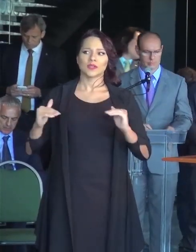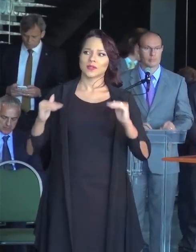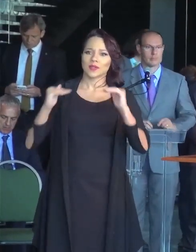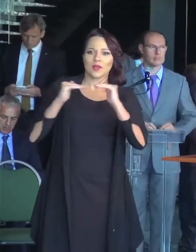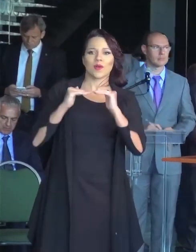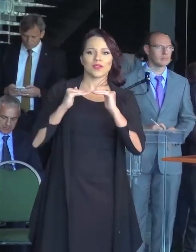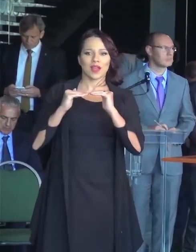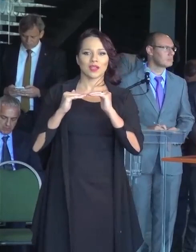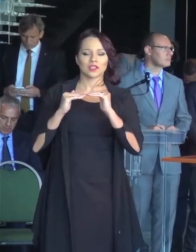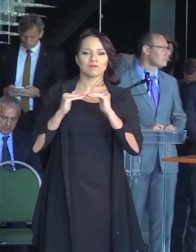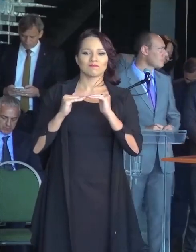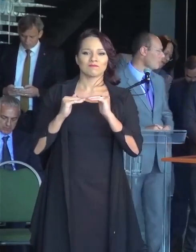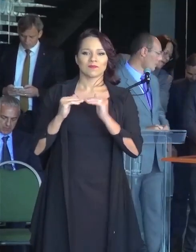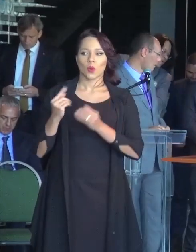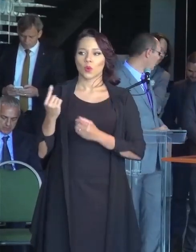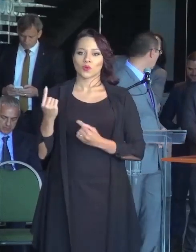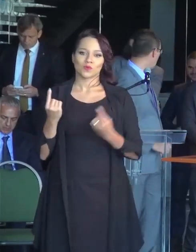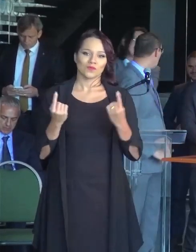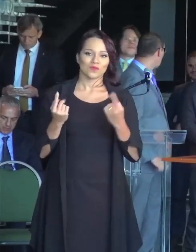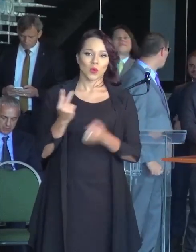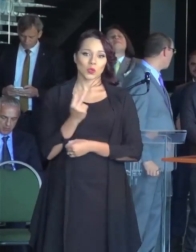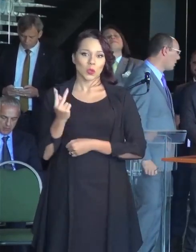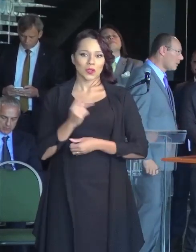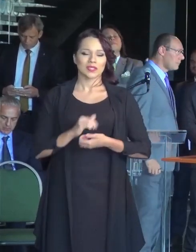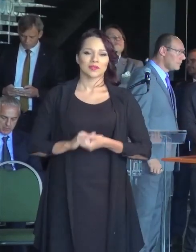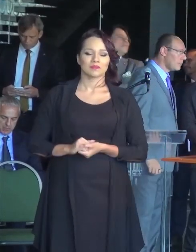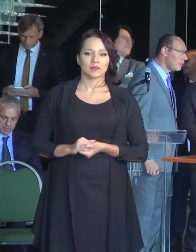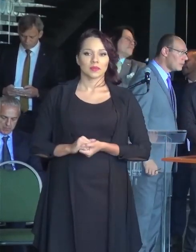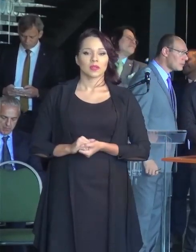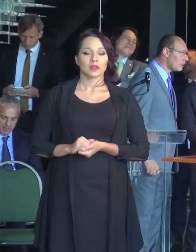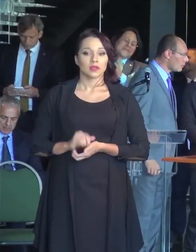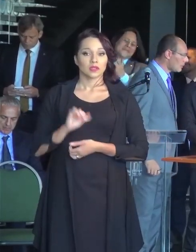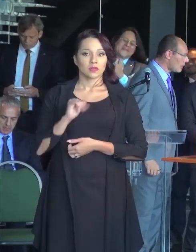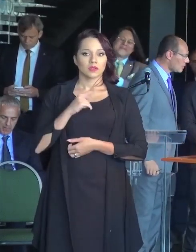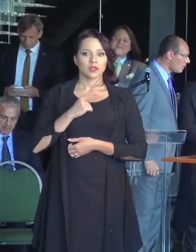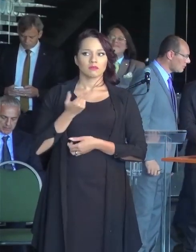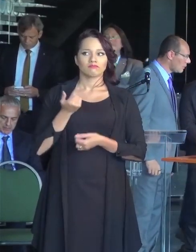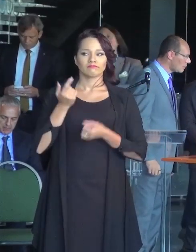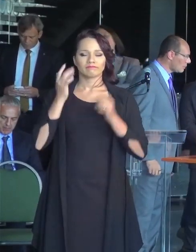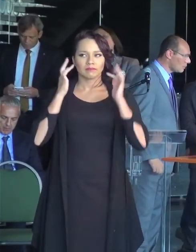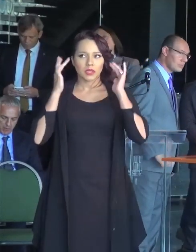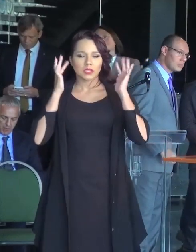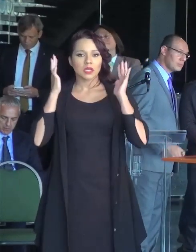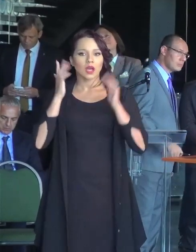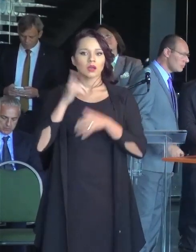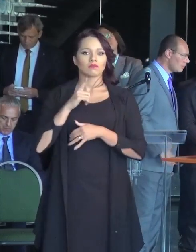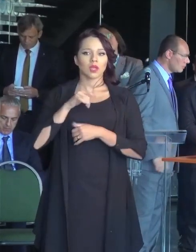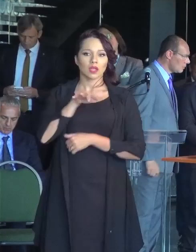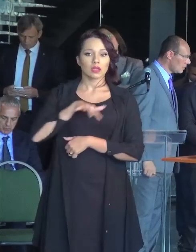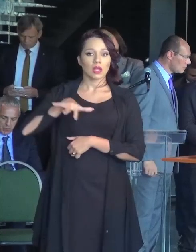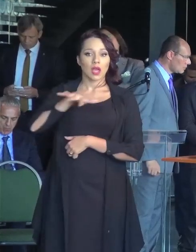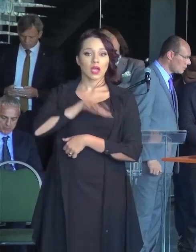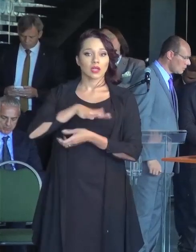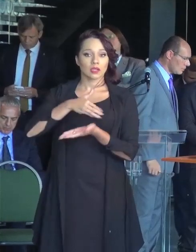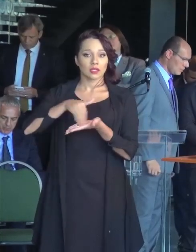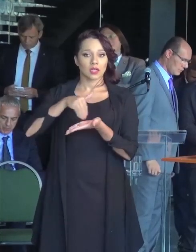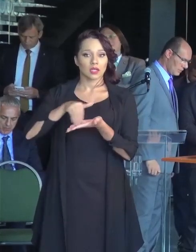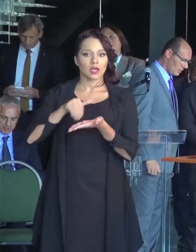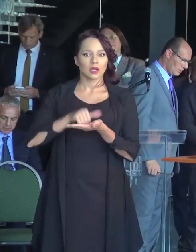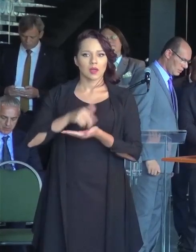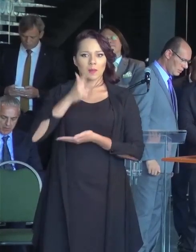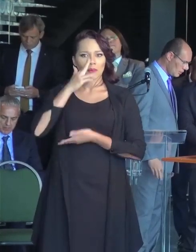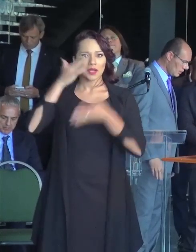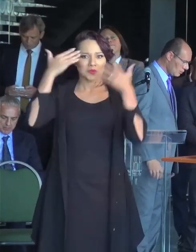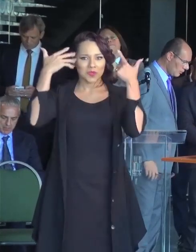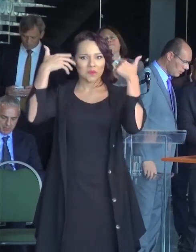garantir os dois lados. Nós temos... Se os senhores pararem para pensar, nós temos no âmbito da secretaria quase que um